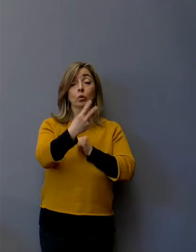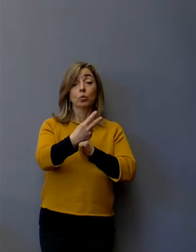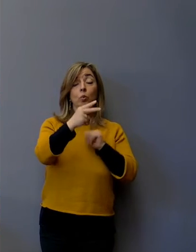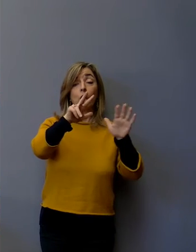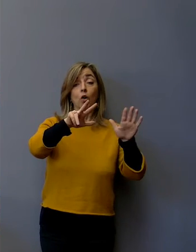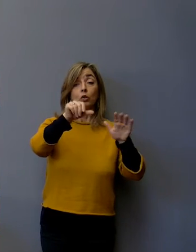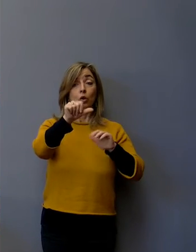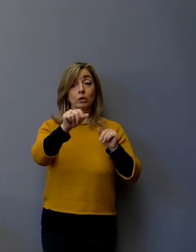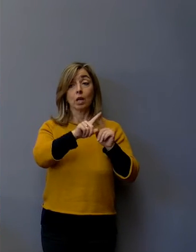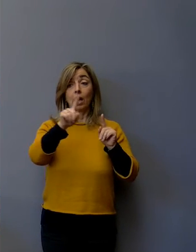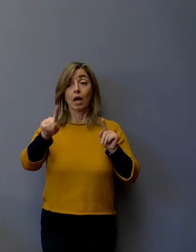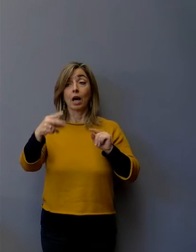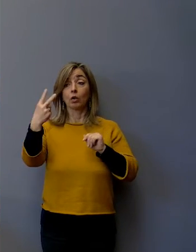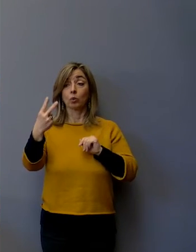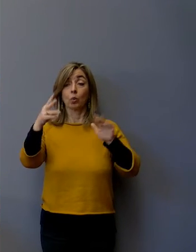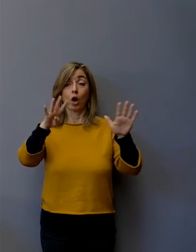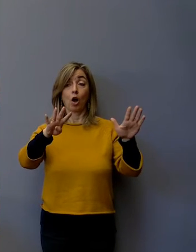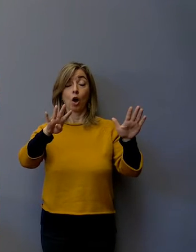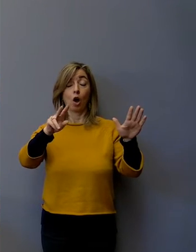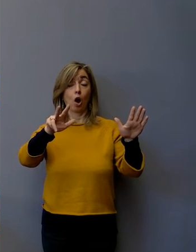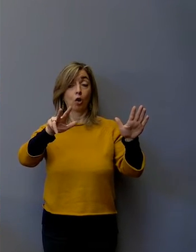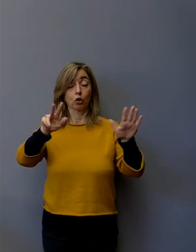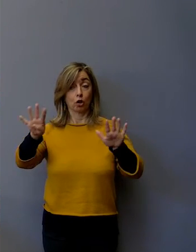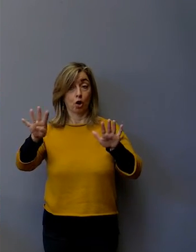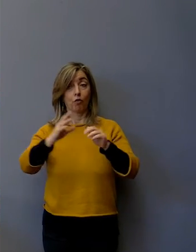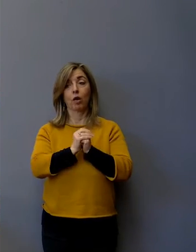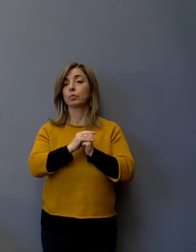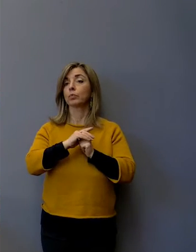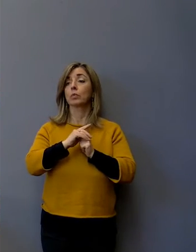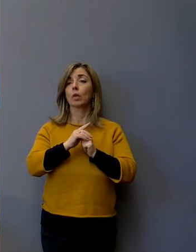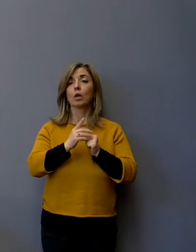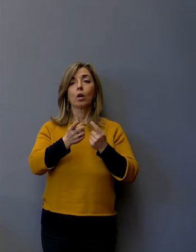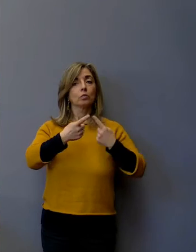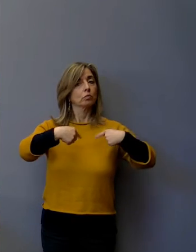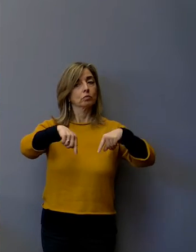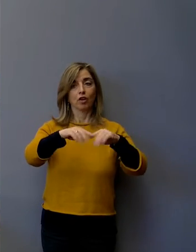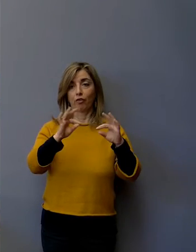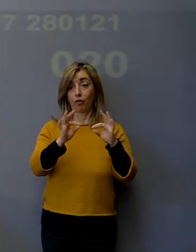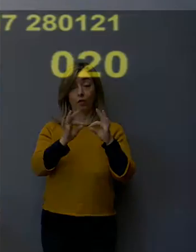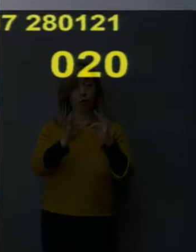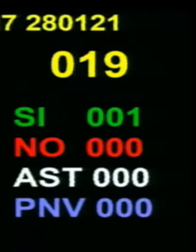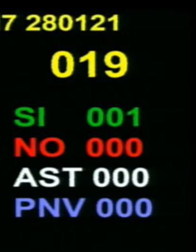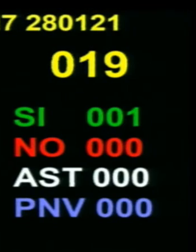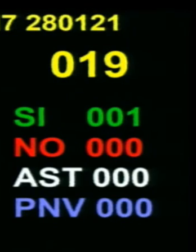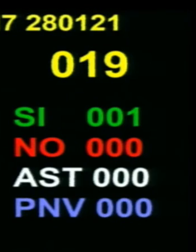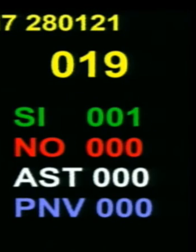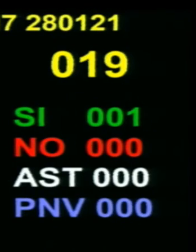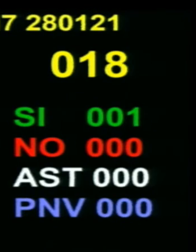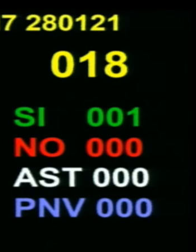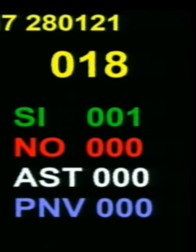a 289 tutti con parere favorevole della giunta si